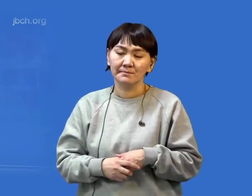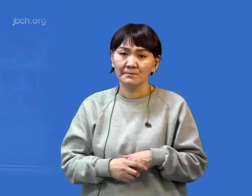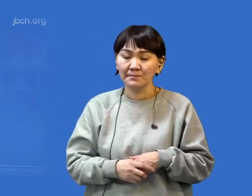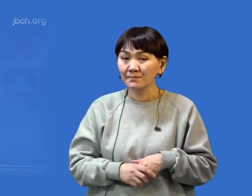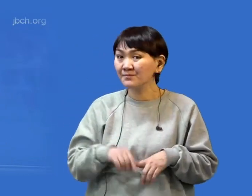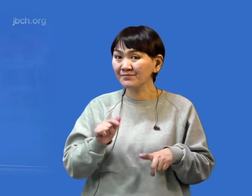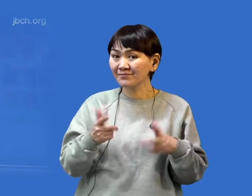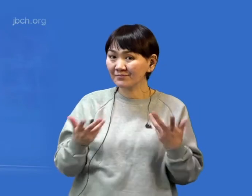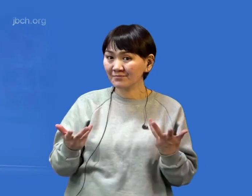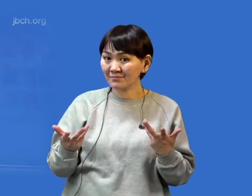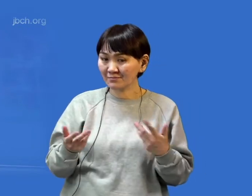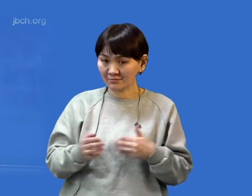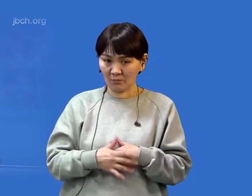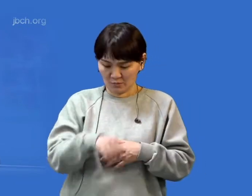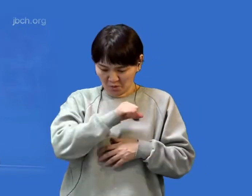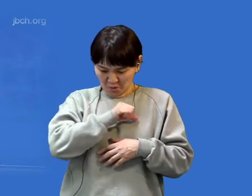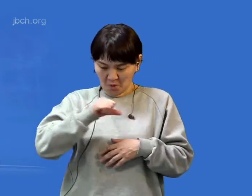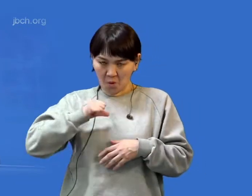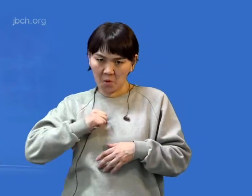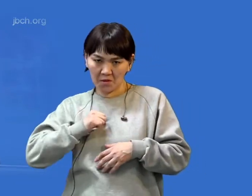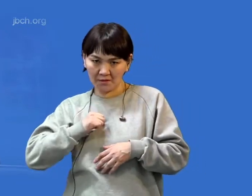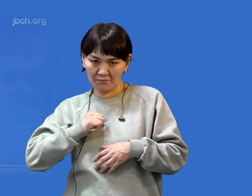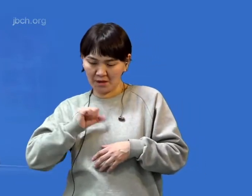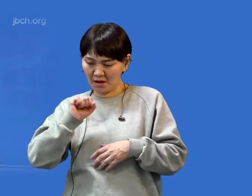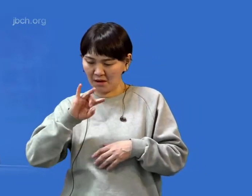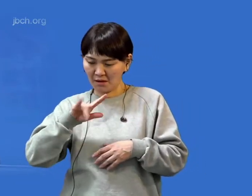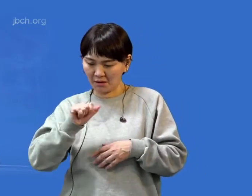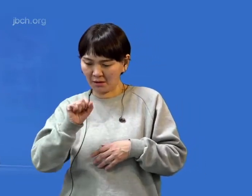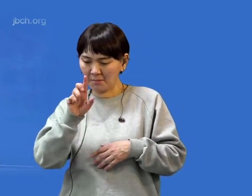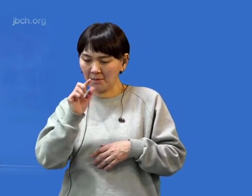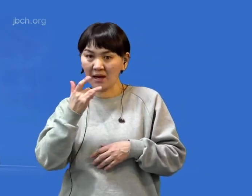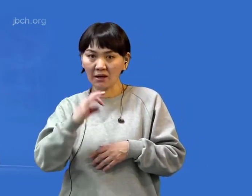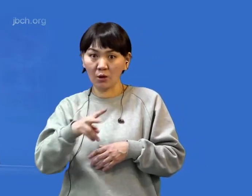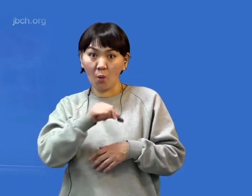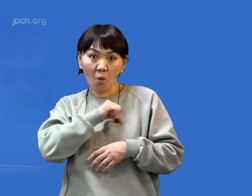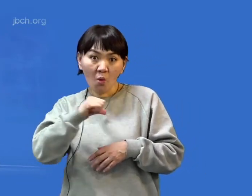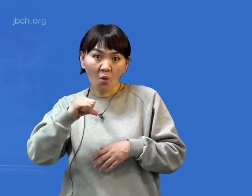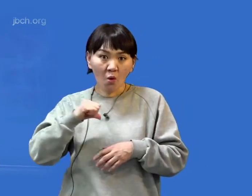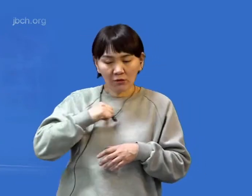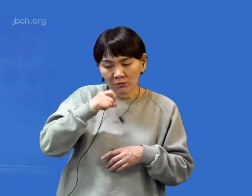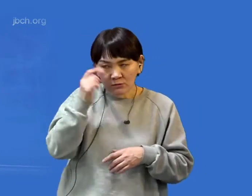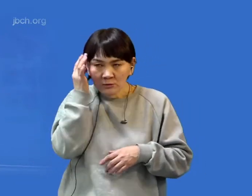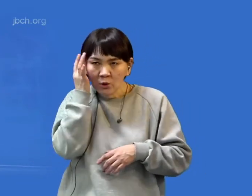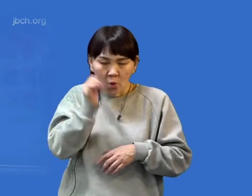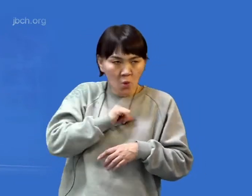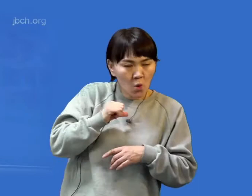Тэглэр чинь энэ чинь өөрийнхөө арга барилаар амьдрах гэдэг.